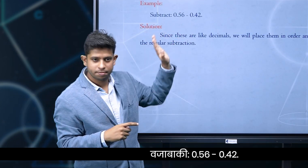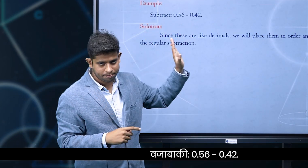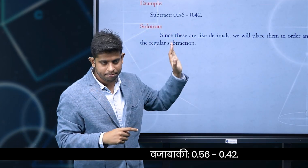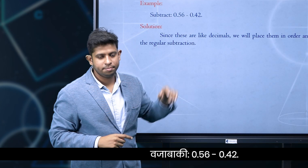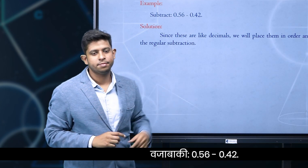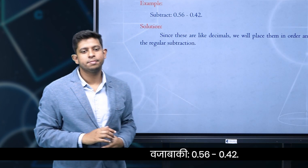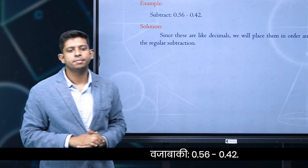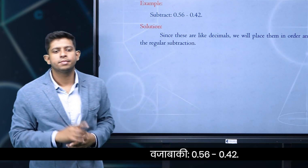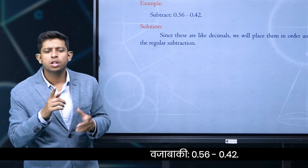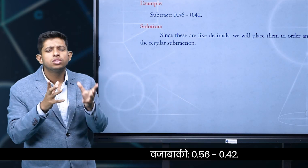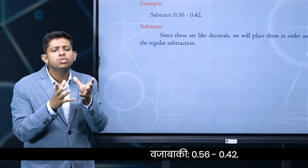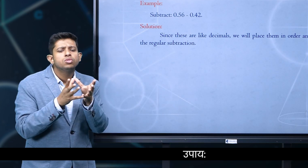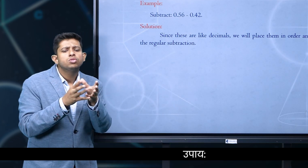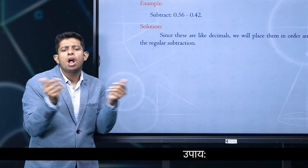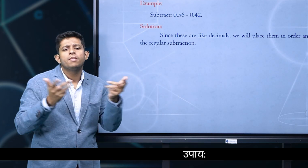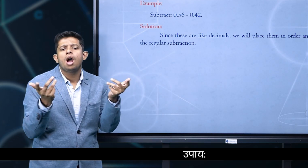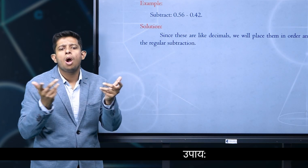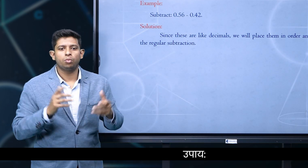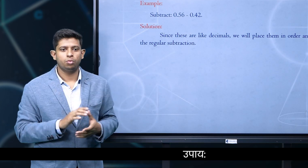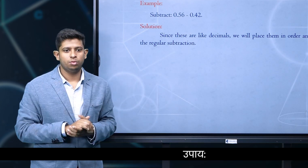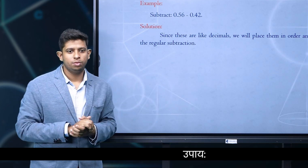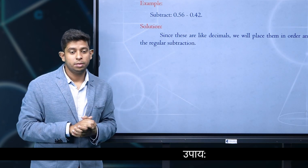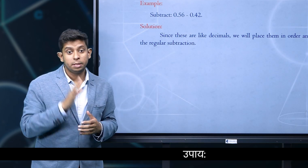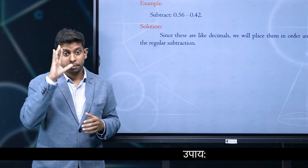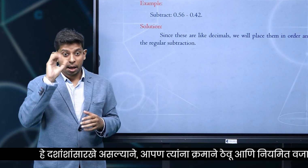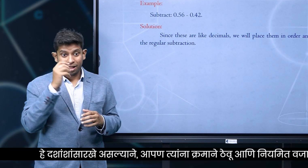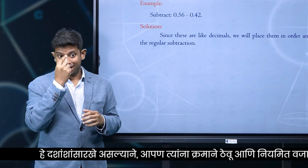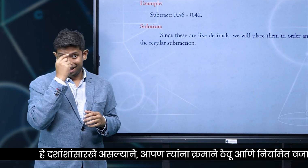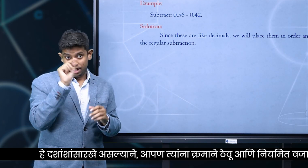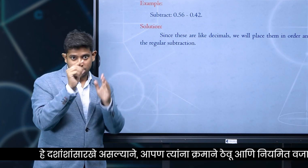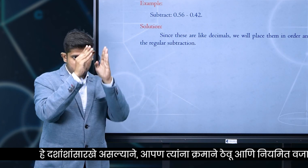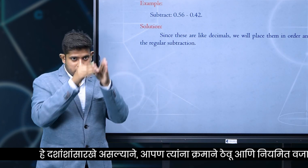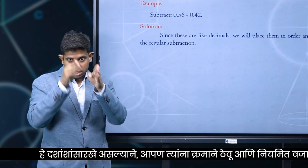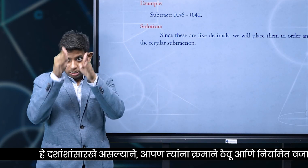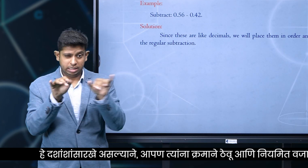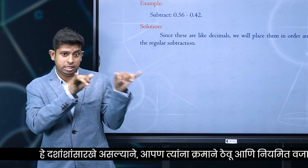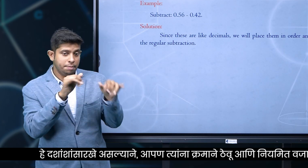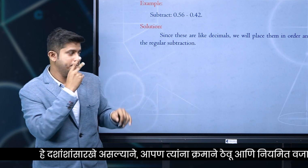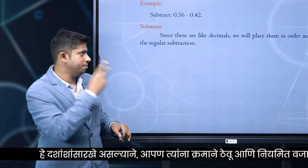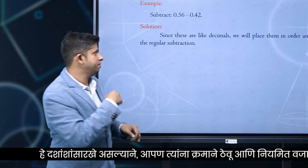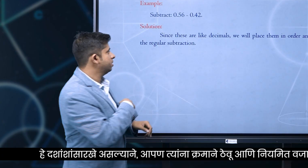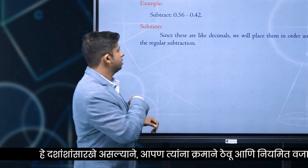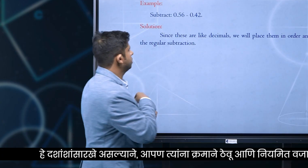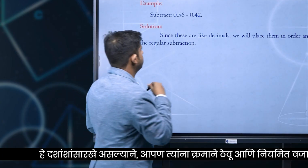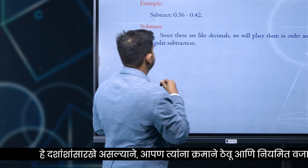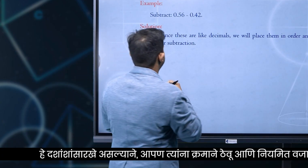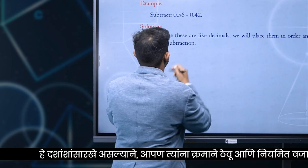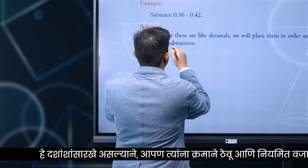वजा 0.42. उपाय: हे दशांशासारखे असल्याने आपण त्यांना क्रमाने ठेवू आणि